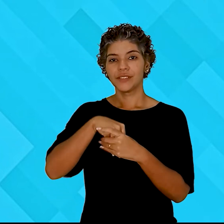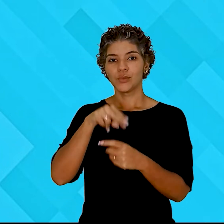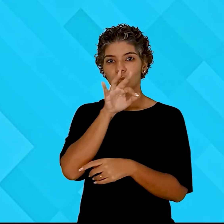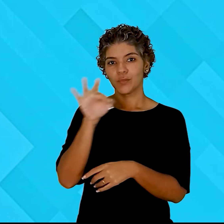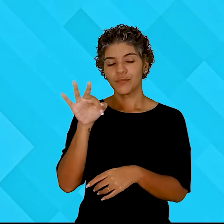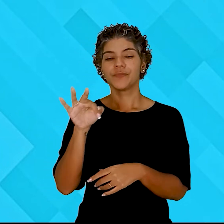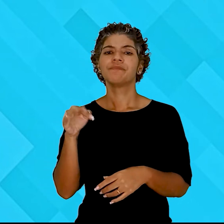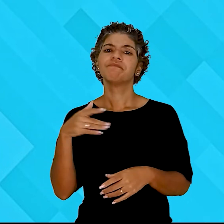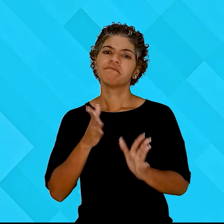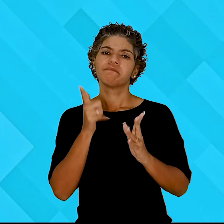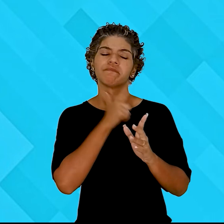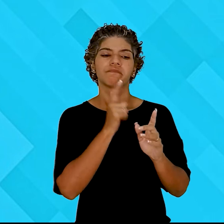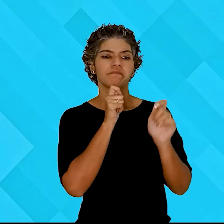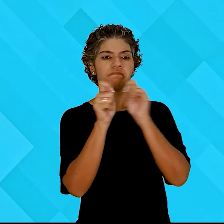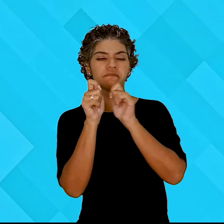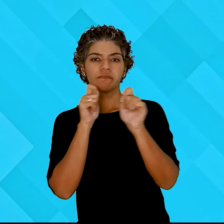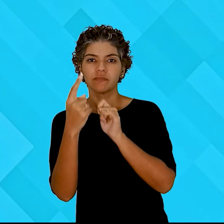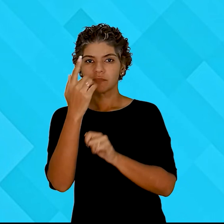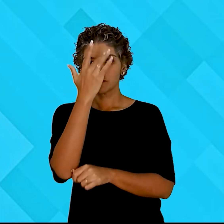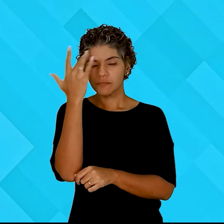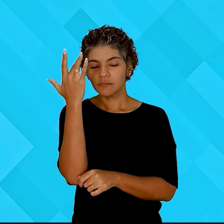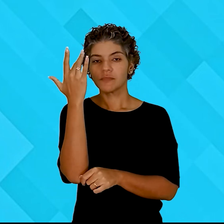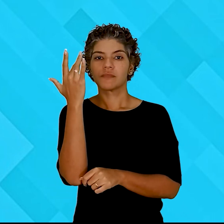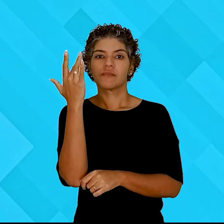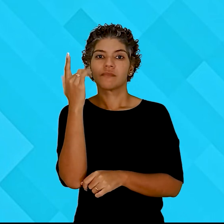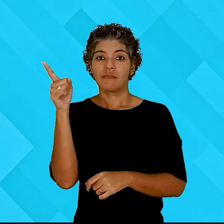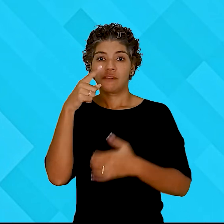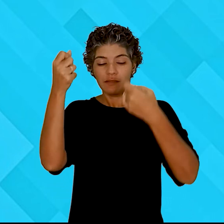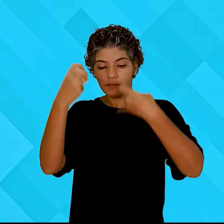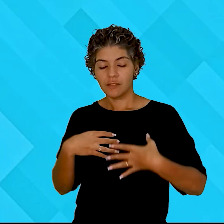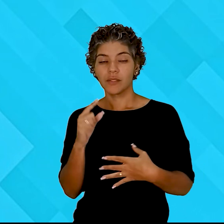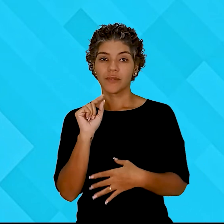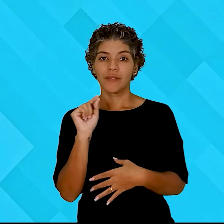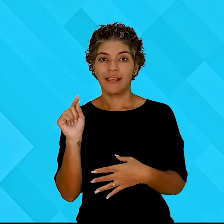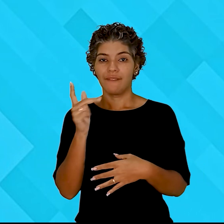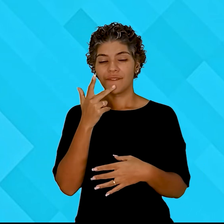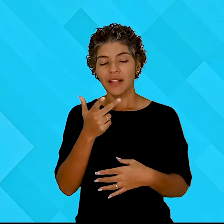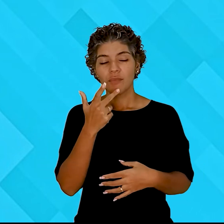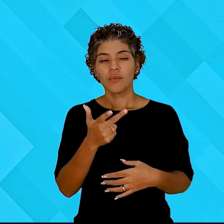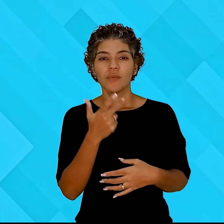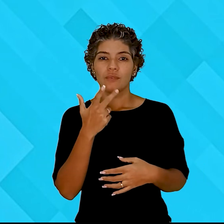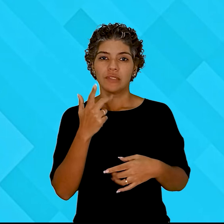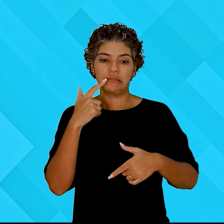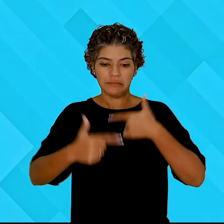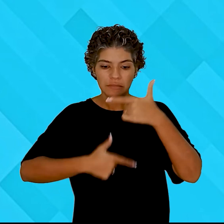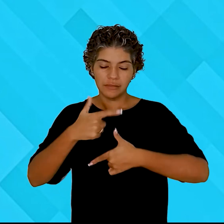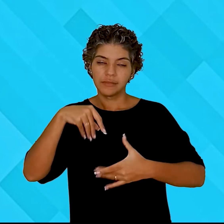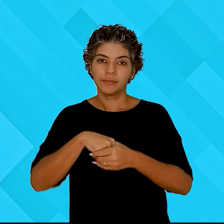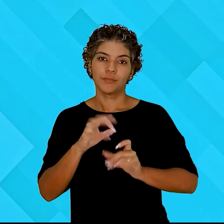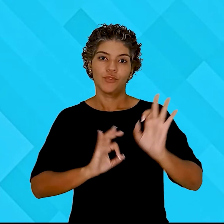uma pessoa que me disse, por exemplo, que trabalhou em um determinado projeto 36 horas seguidas. Daqui a 20